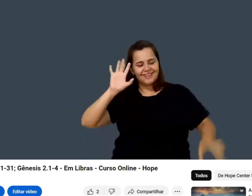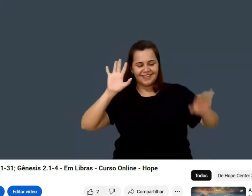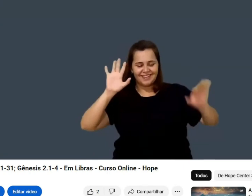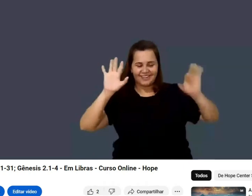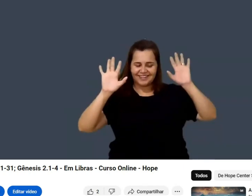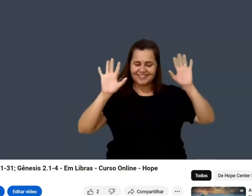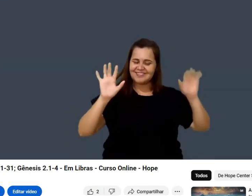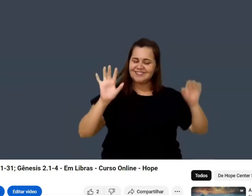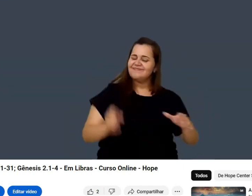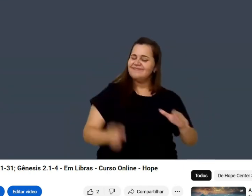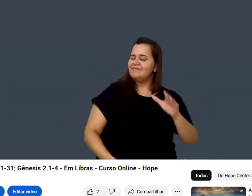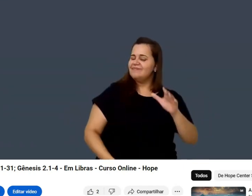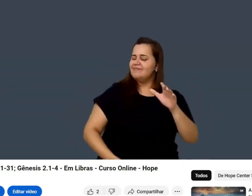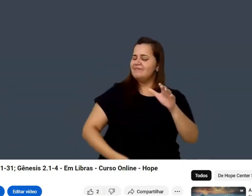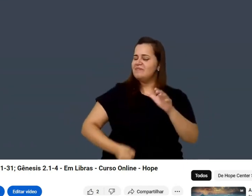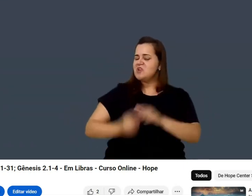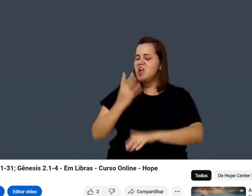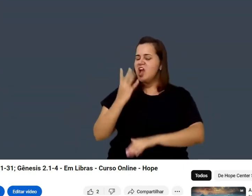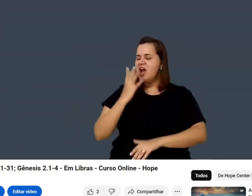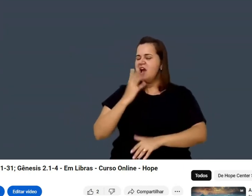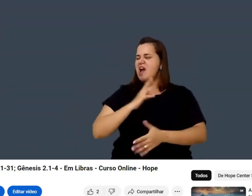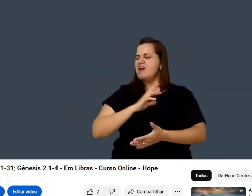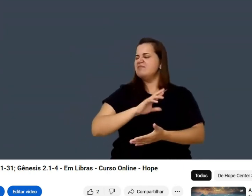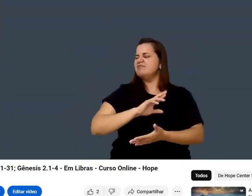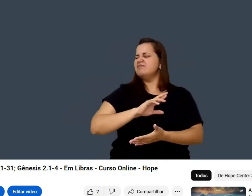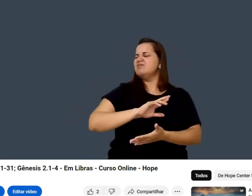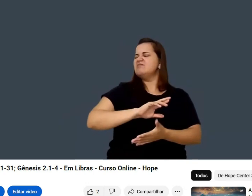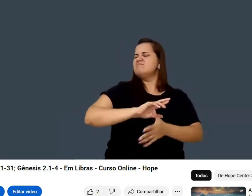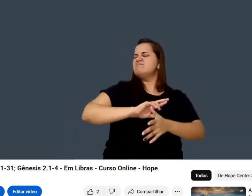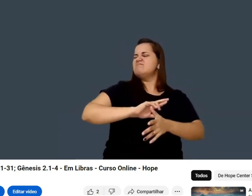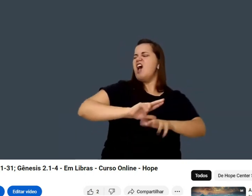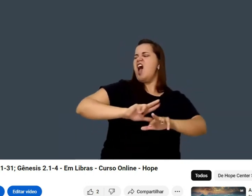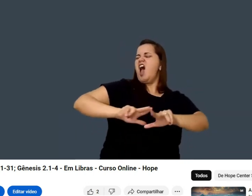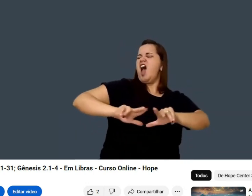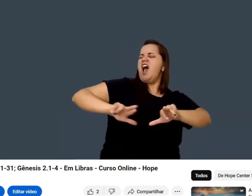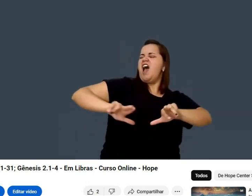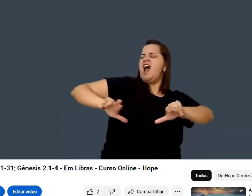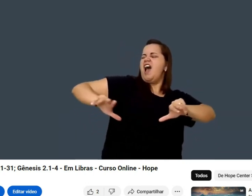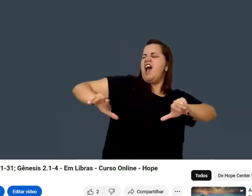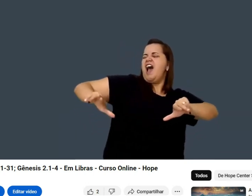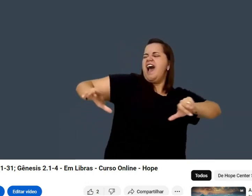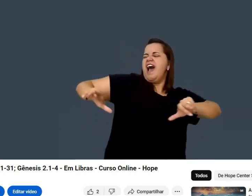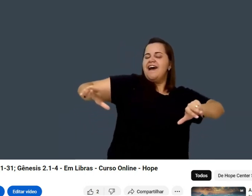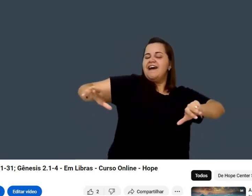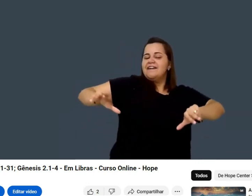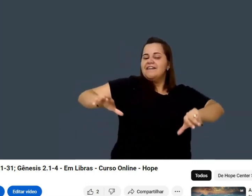está faltando o quê? Aí Deus tem a ideia, ele criou